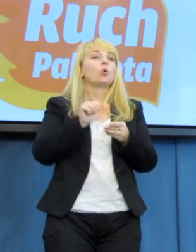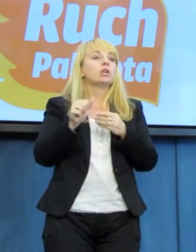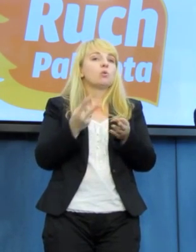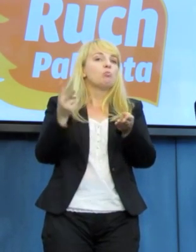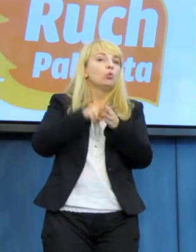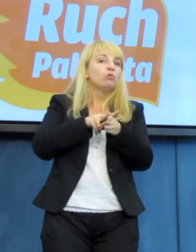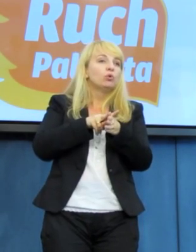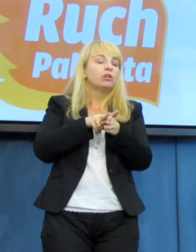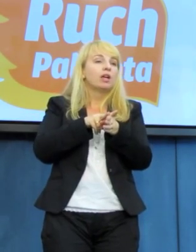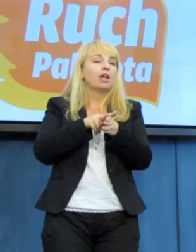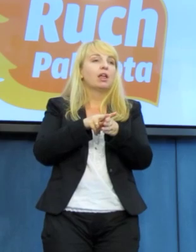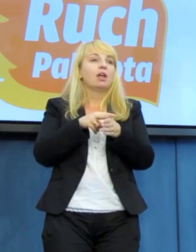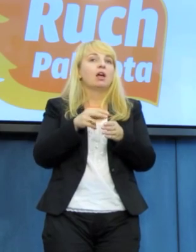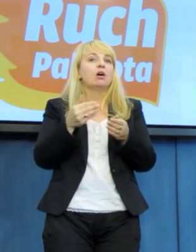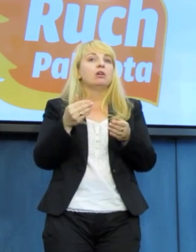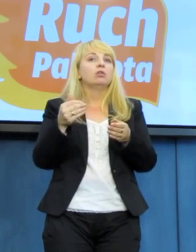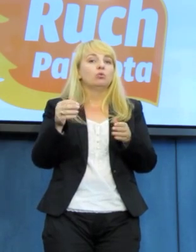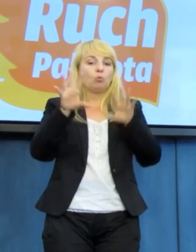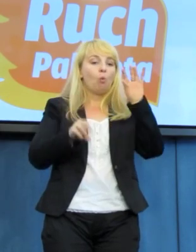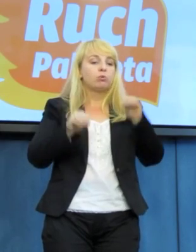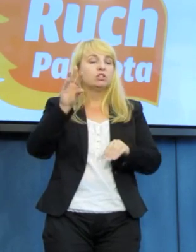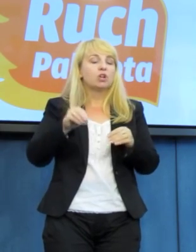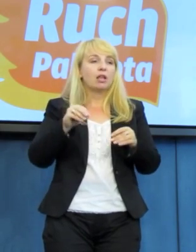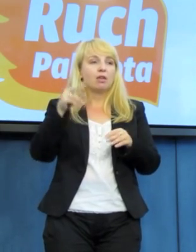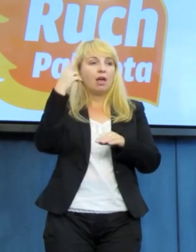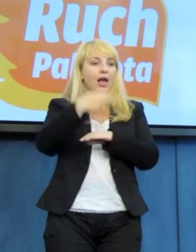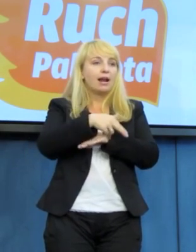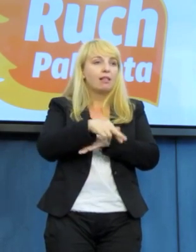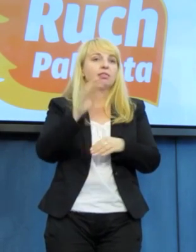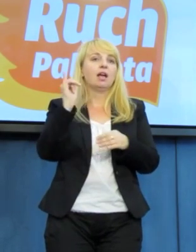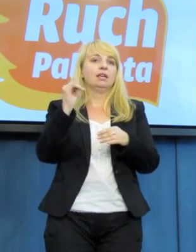podwójnej podstawy rentowej, czyli faktycznie